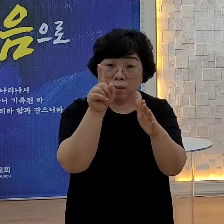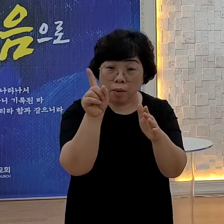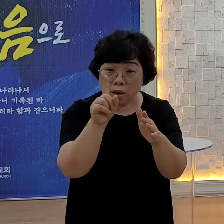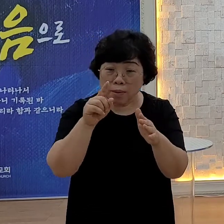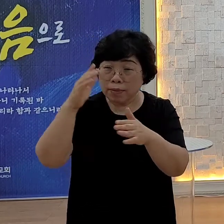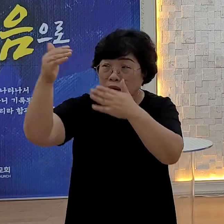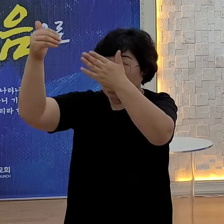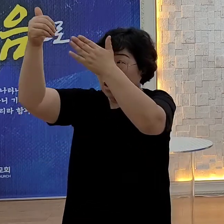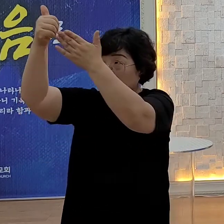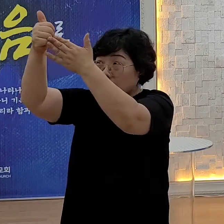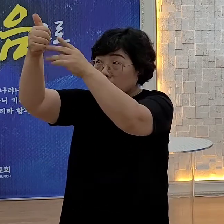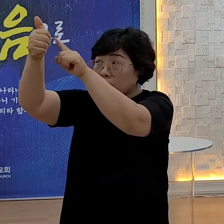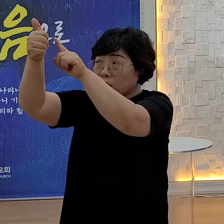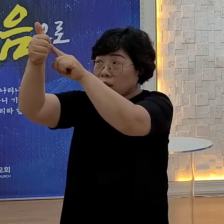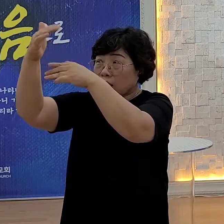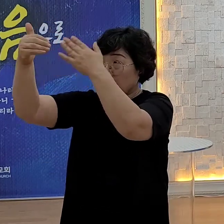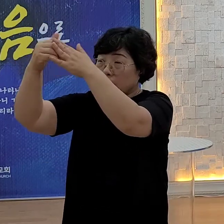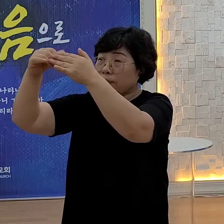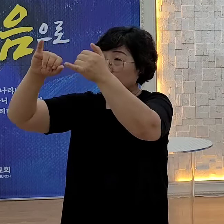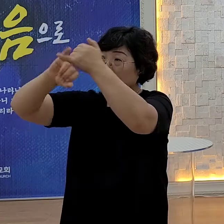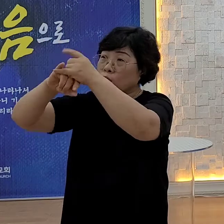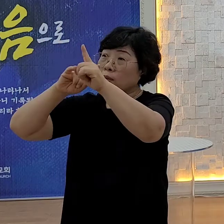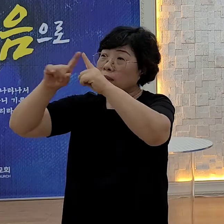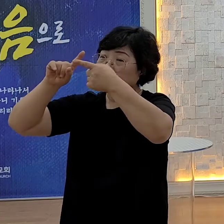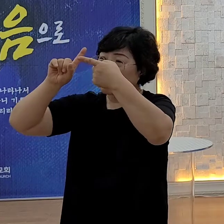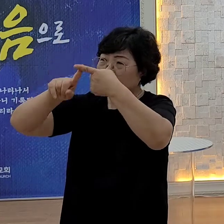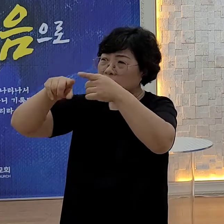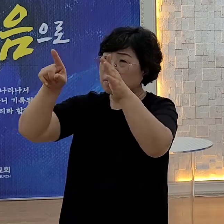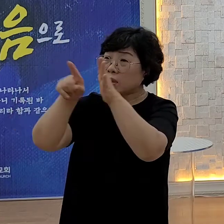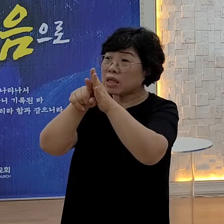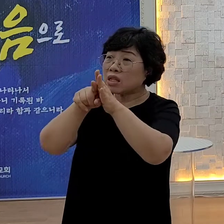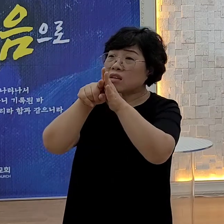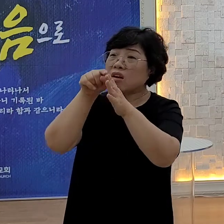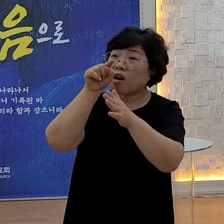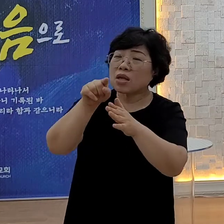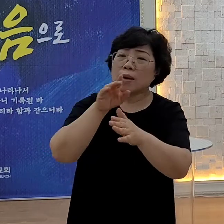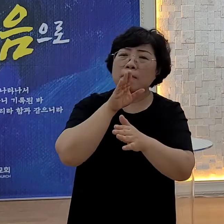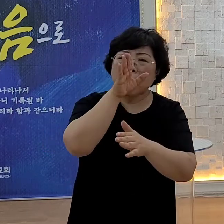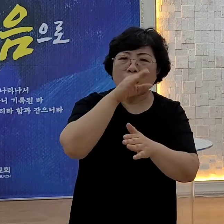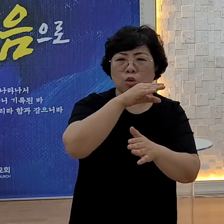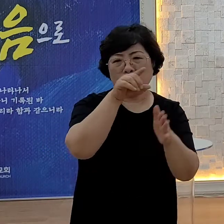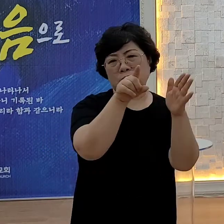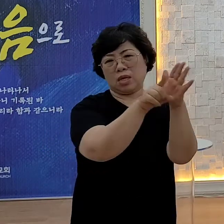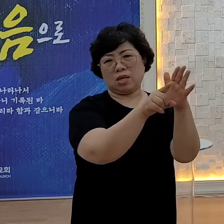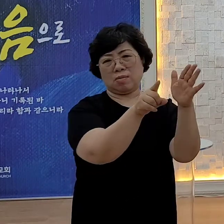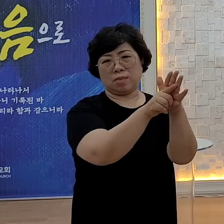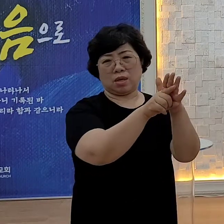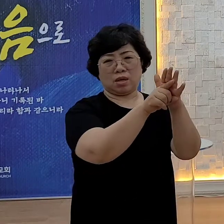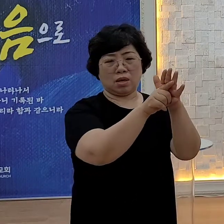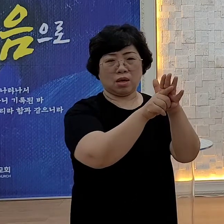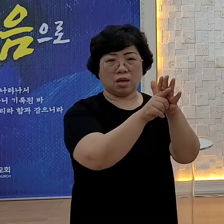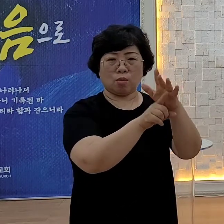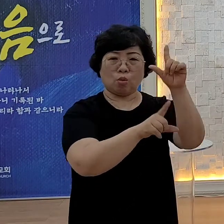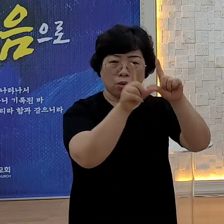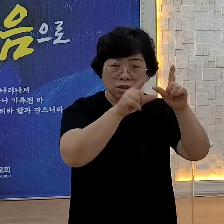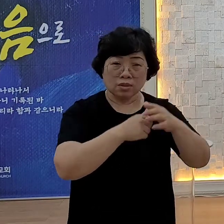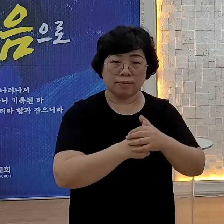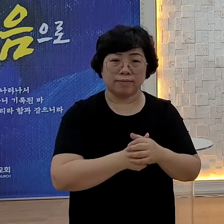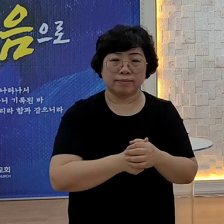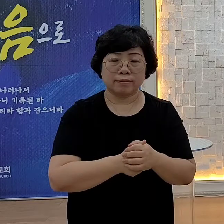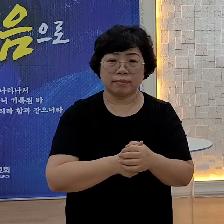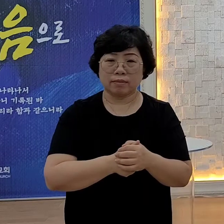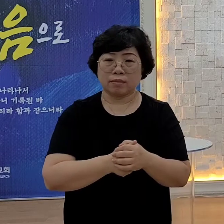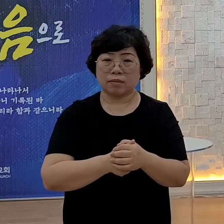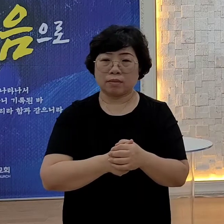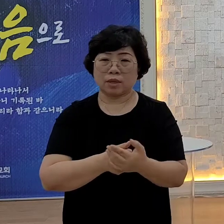그분의 약속의 말씀을 믿는 자. 이게 믿음의 성도들이다 라는 사실을 기억하시고 우리